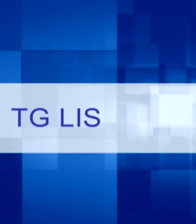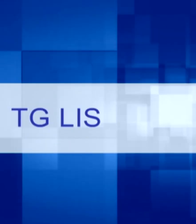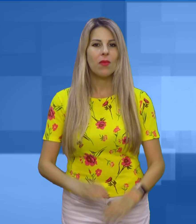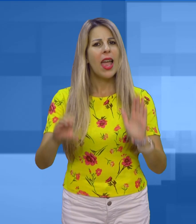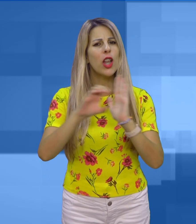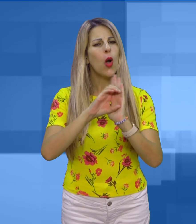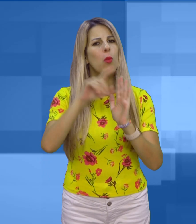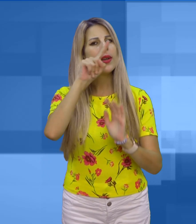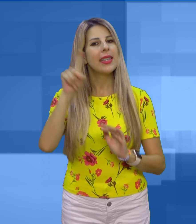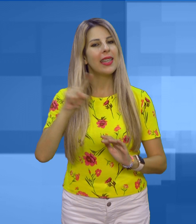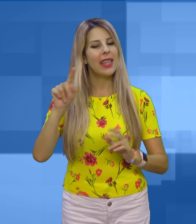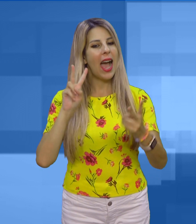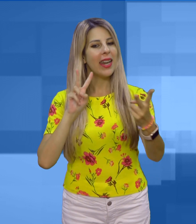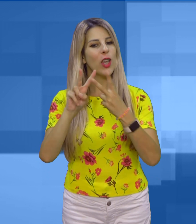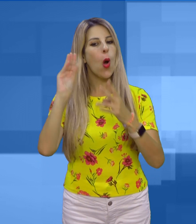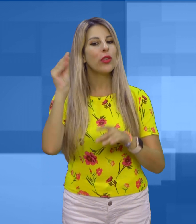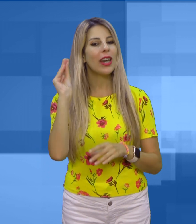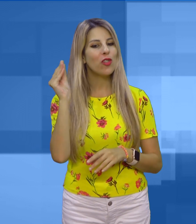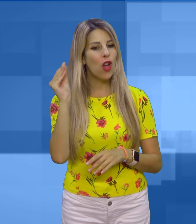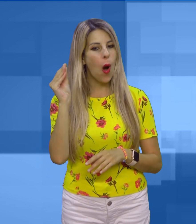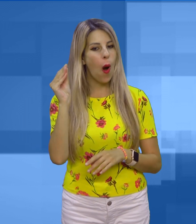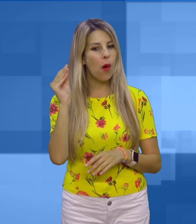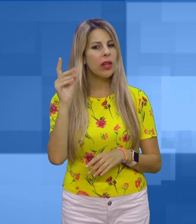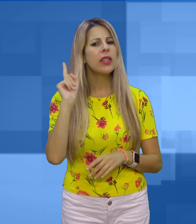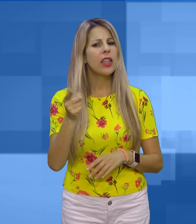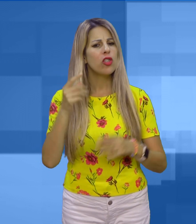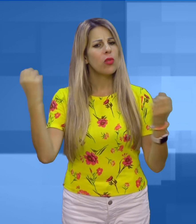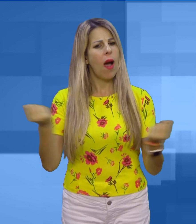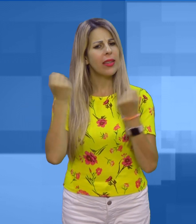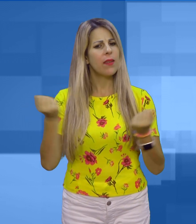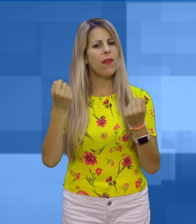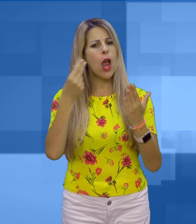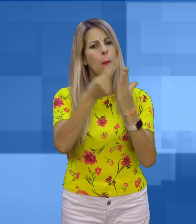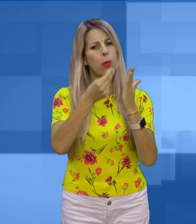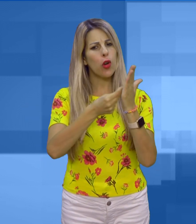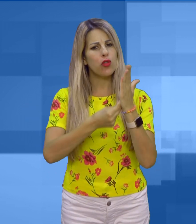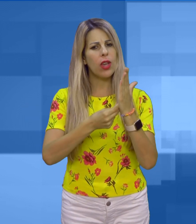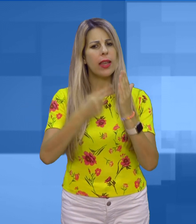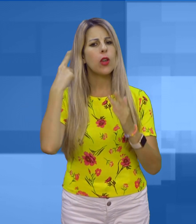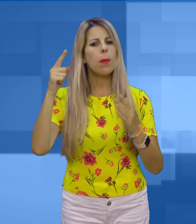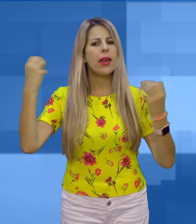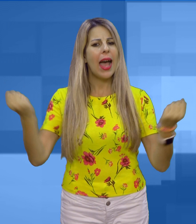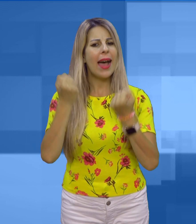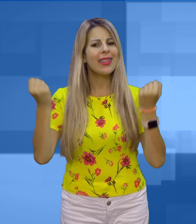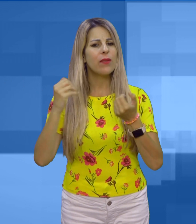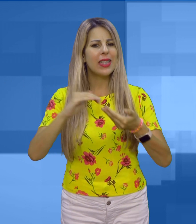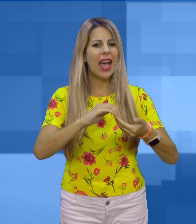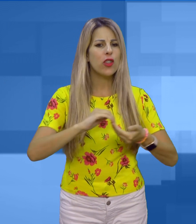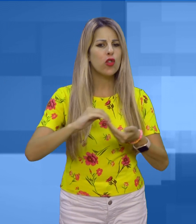Il comune di Zeddiani va incontro ai giovani. Ha infatti deciso di attivare il progetto integrato per